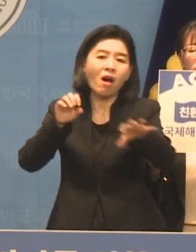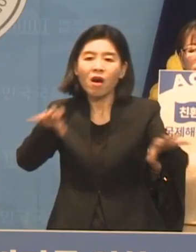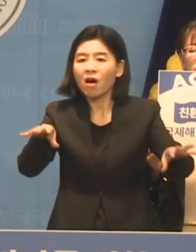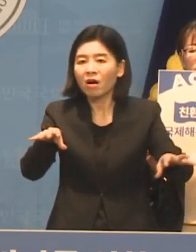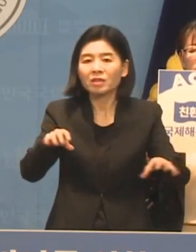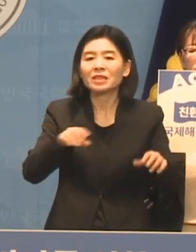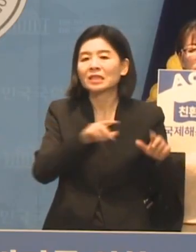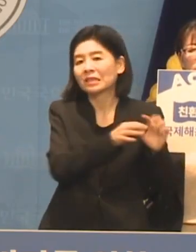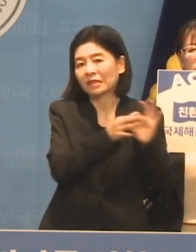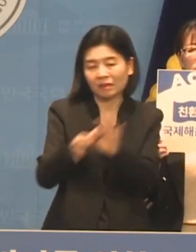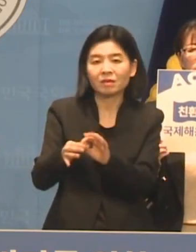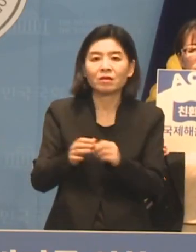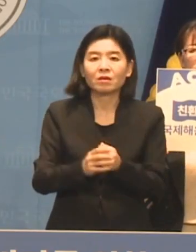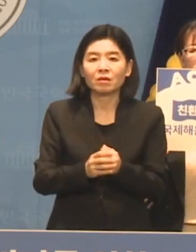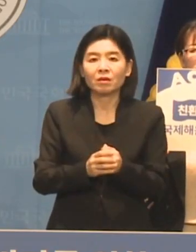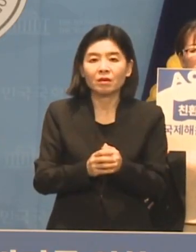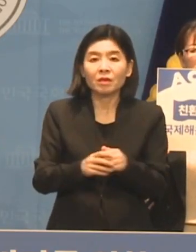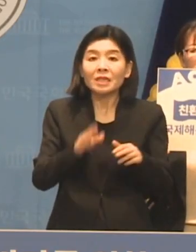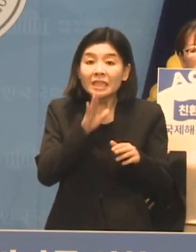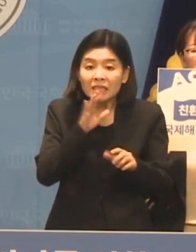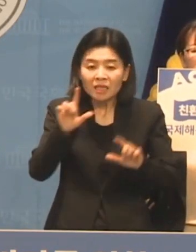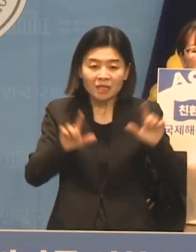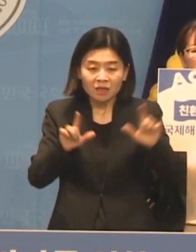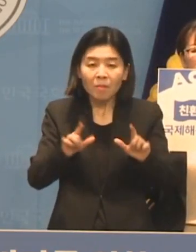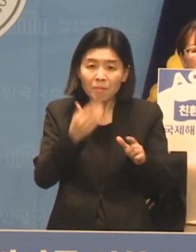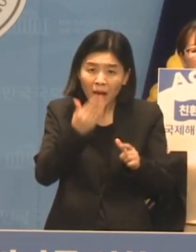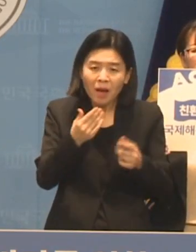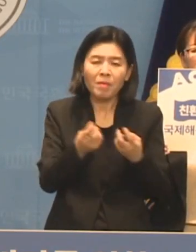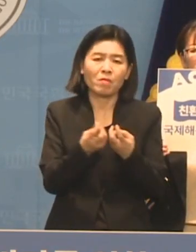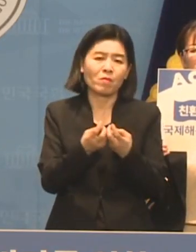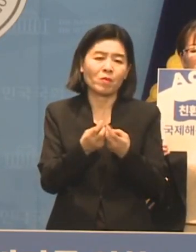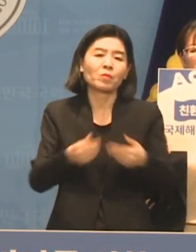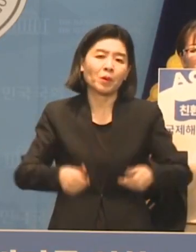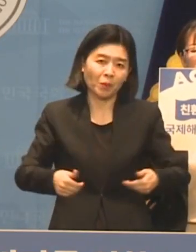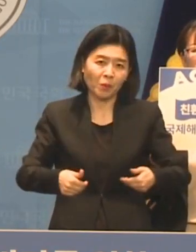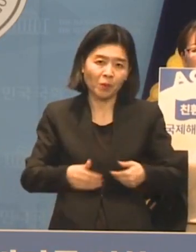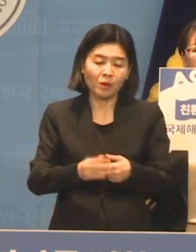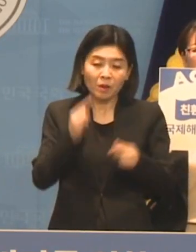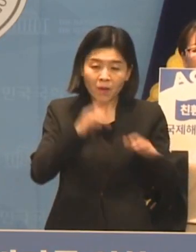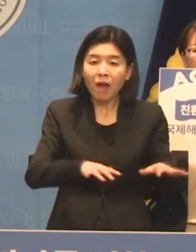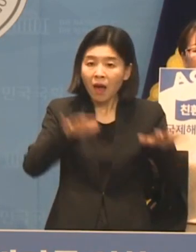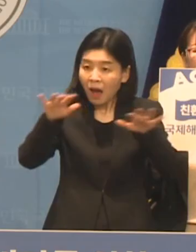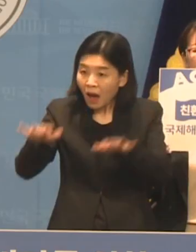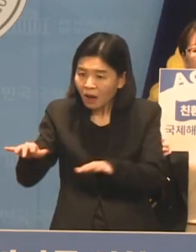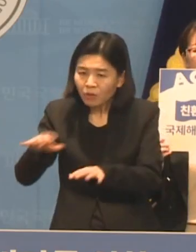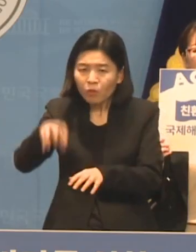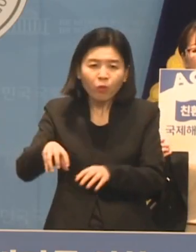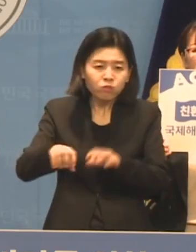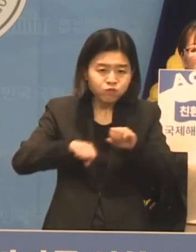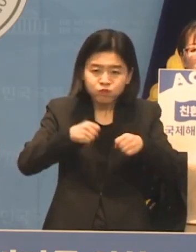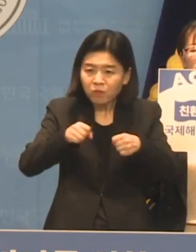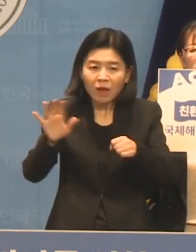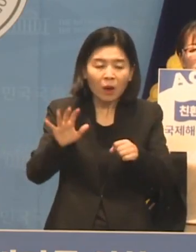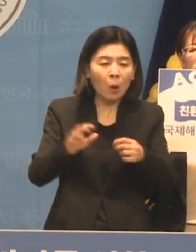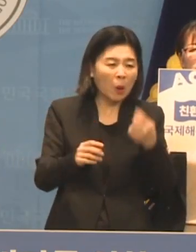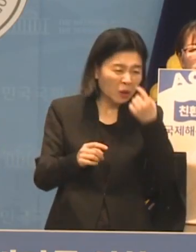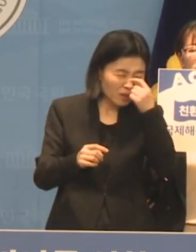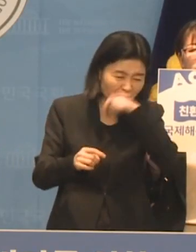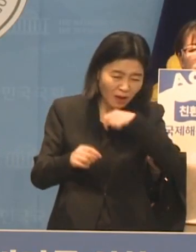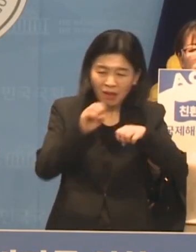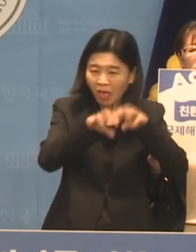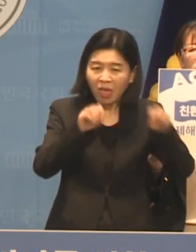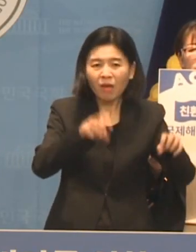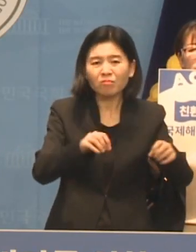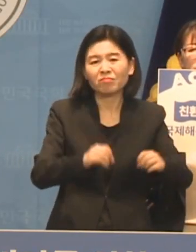있습니다. 현장에서 실현 가능한 제도적 보완 없이는 머지않아 바다는 생명보다 쓰레기가 더 많은 공간이 될 것입니다. 제10차